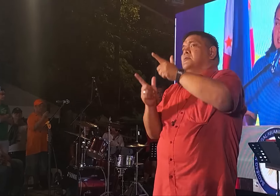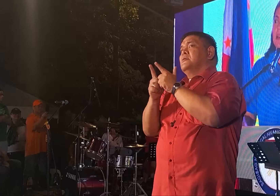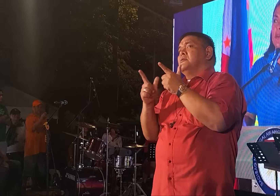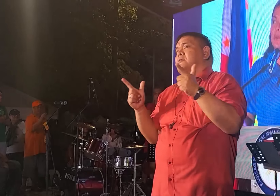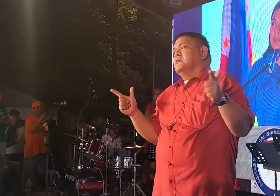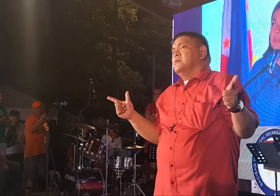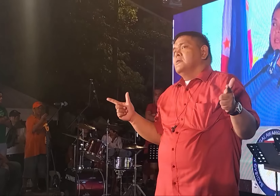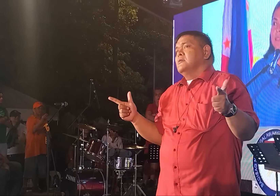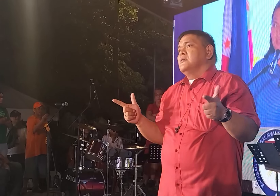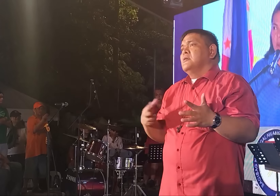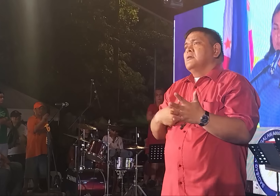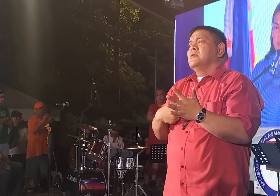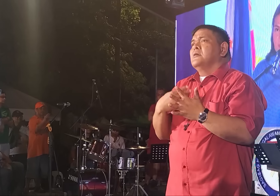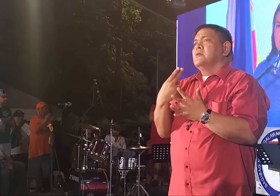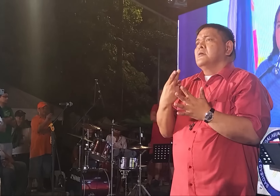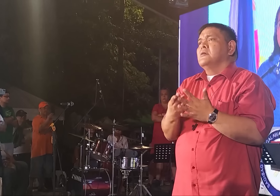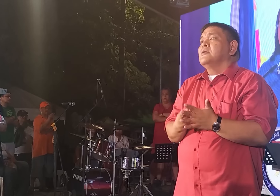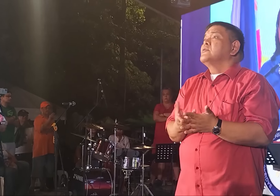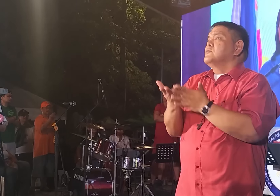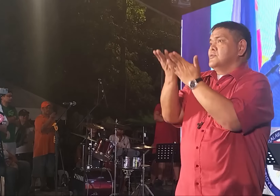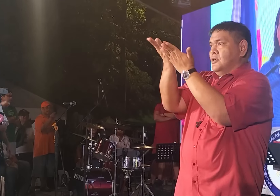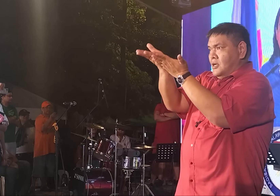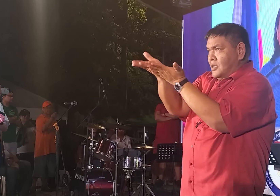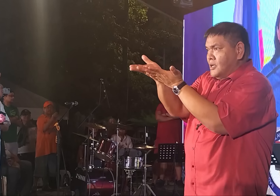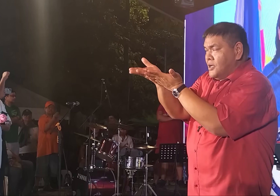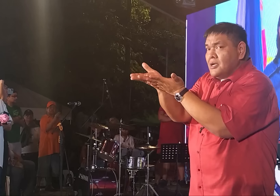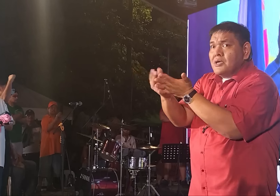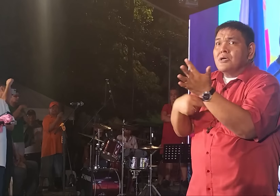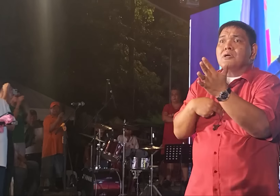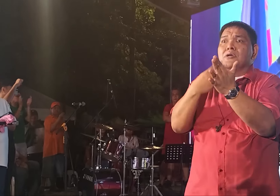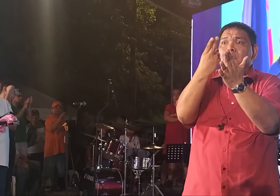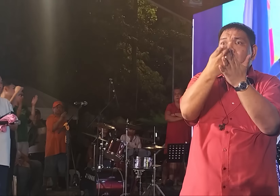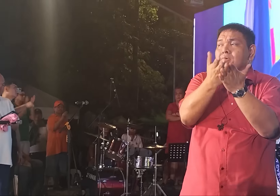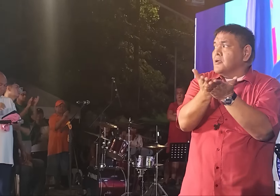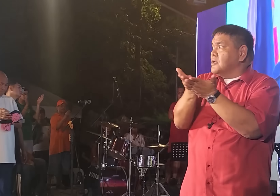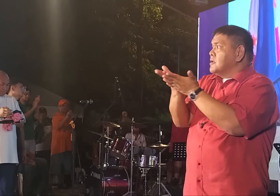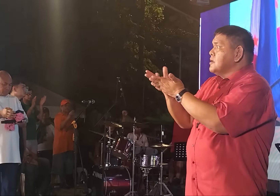Napakalaki ng utang na loob namin sa inyong lahat.